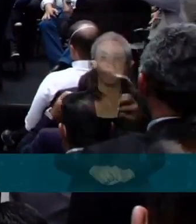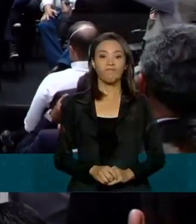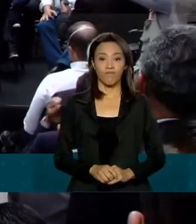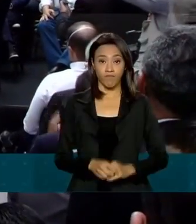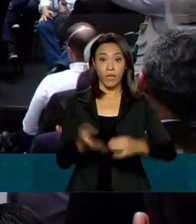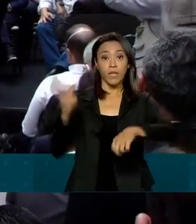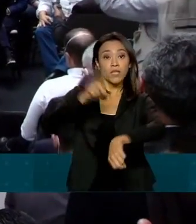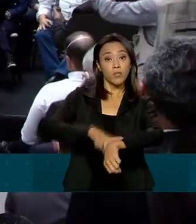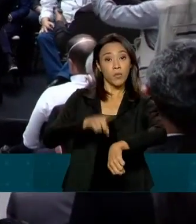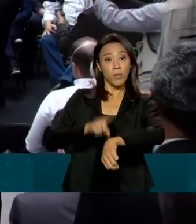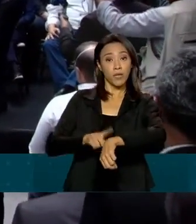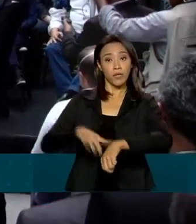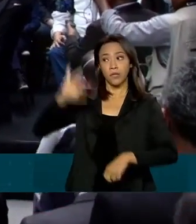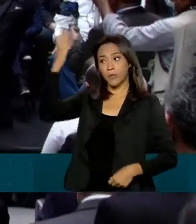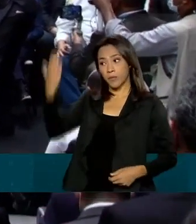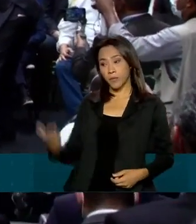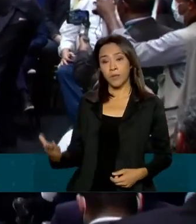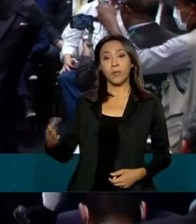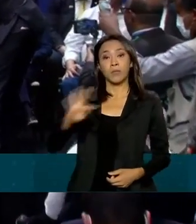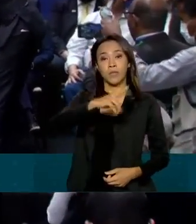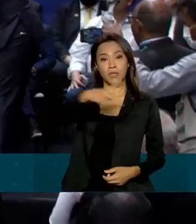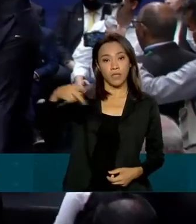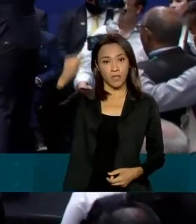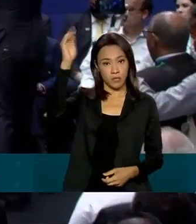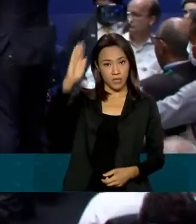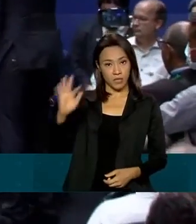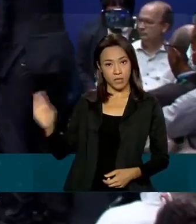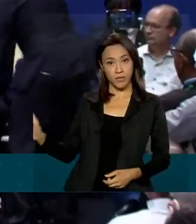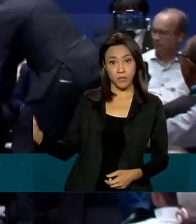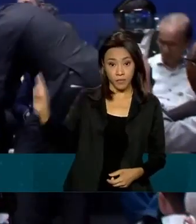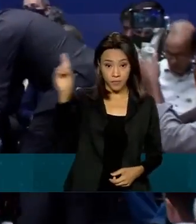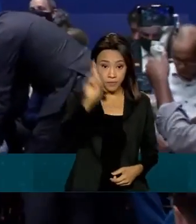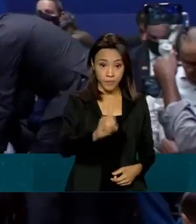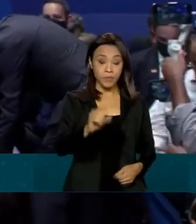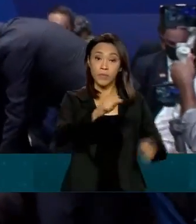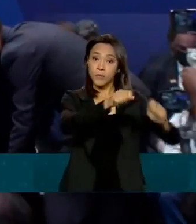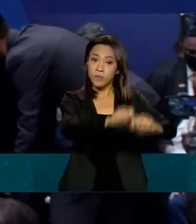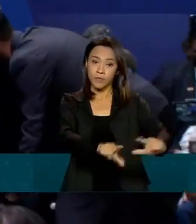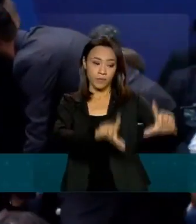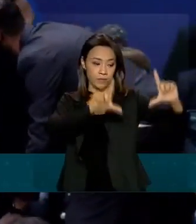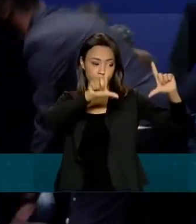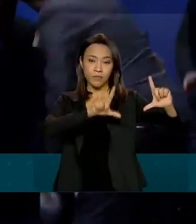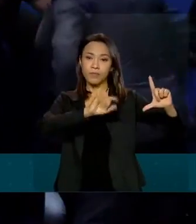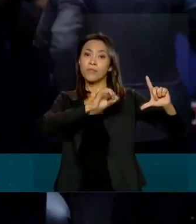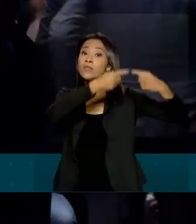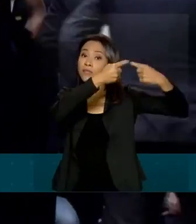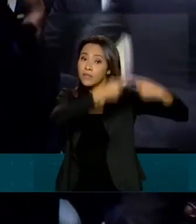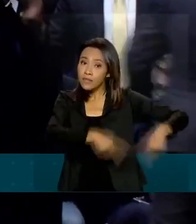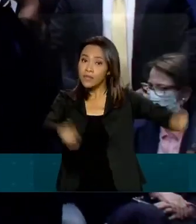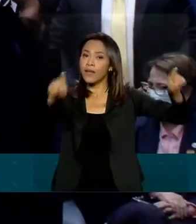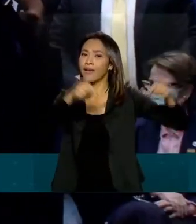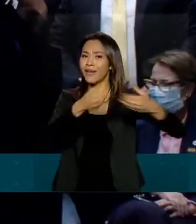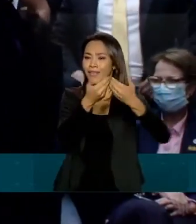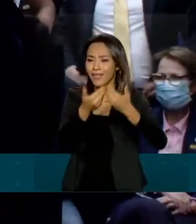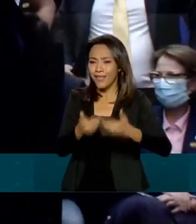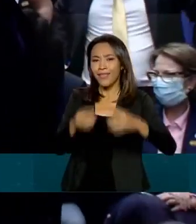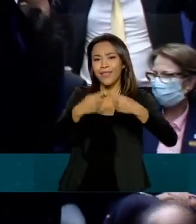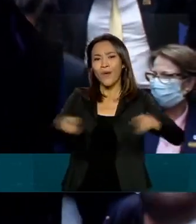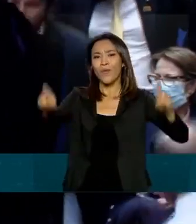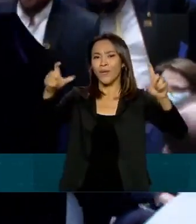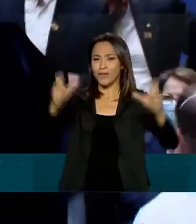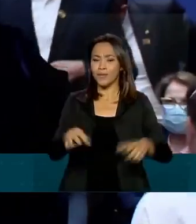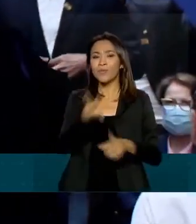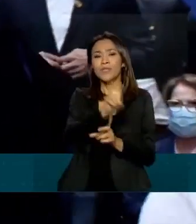Neste momento, o presidente da República descerra a placa alusiva à inauguração do ecossistema 5G